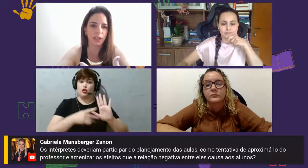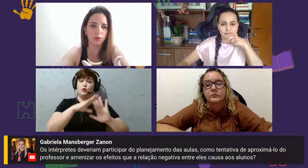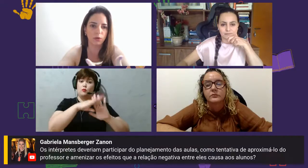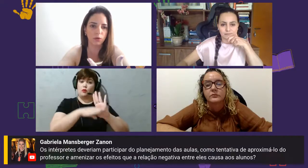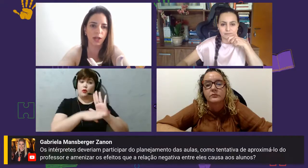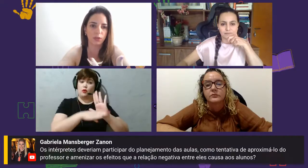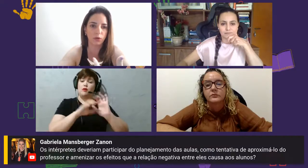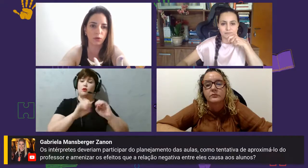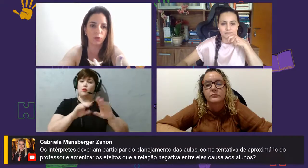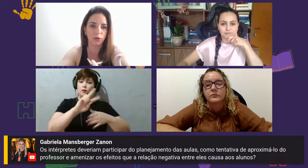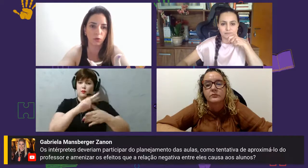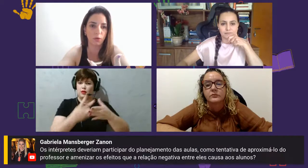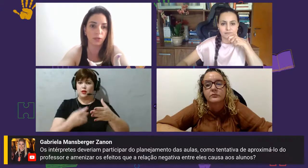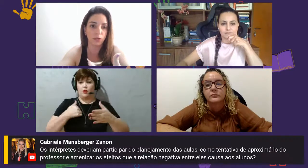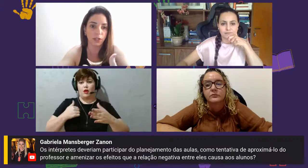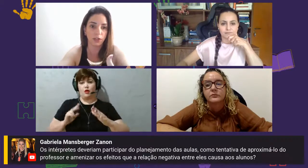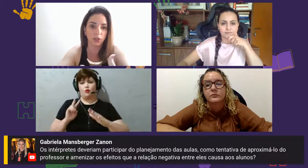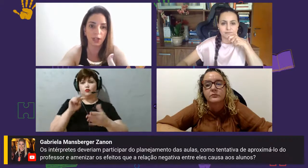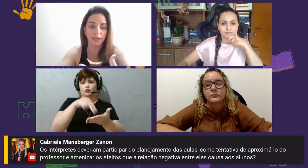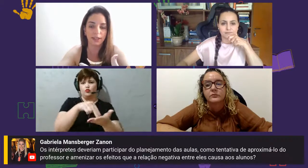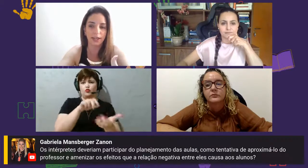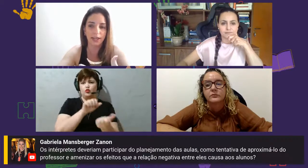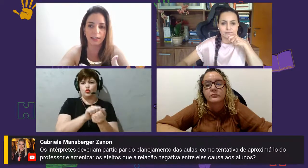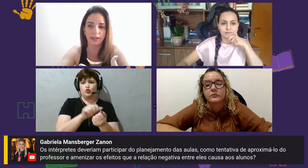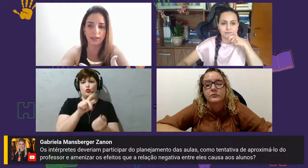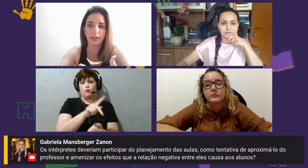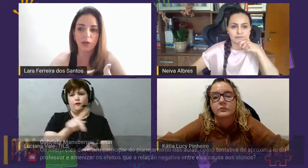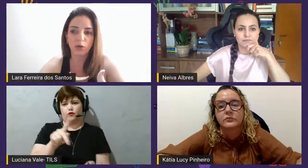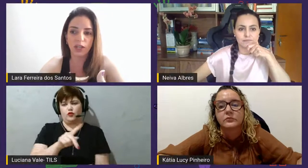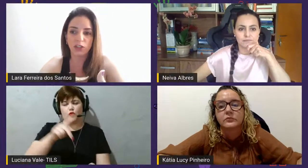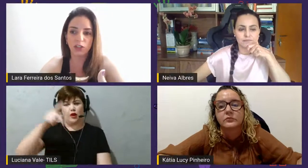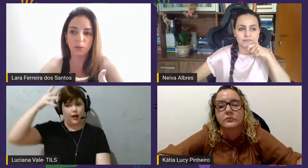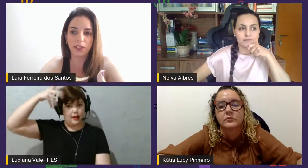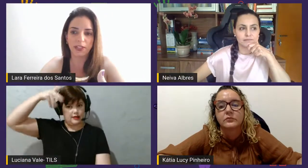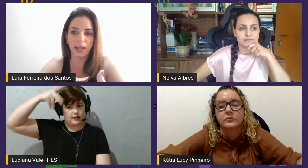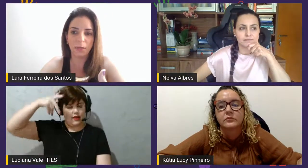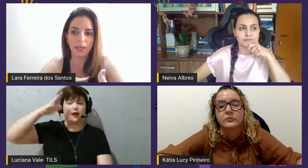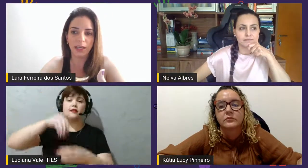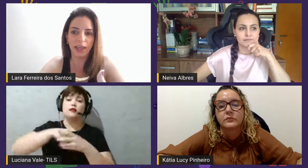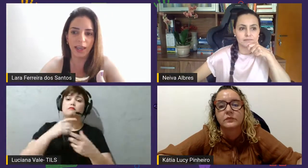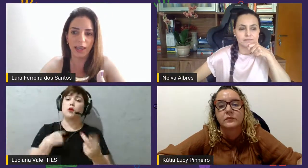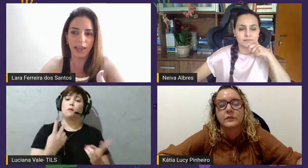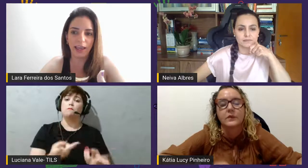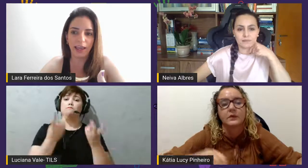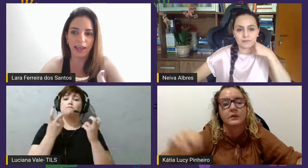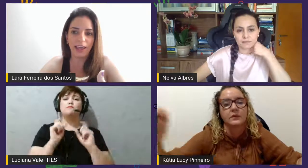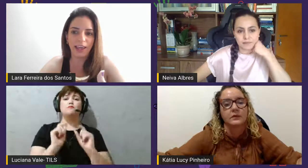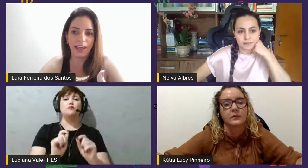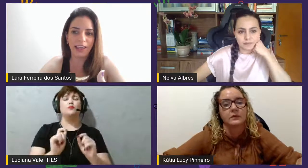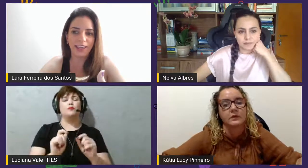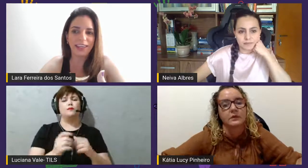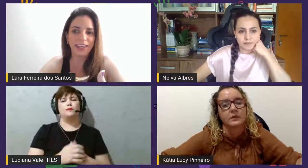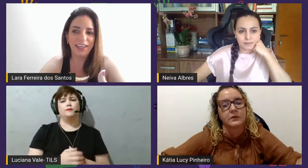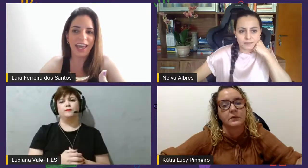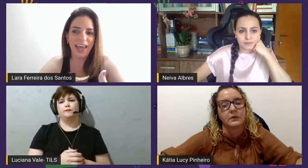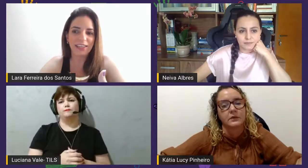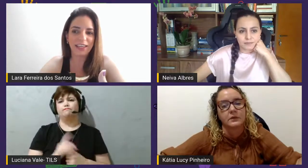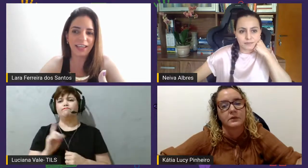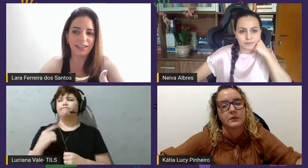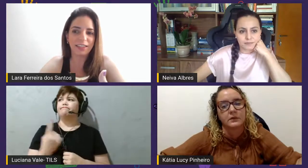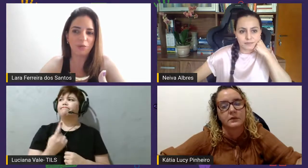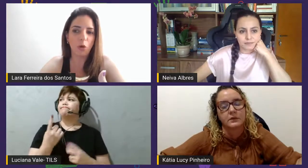educação bilíngue nos quais eu atuei junto com a professora Cristina Lacerda, o que a gente percebe é